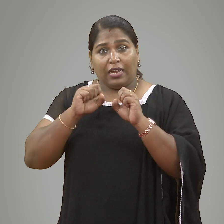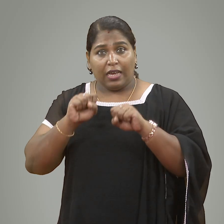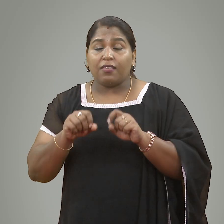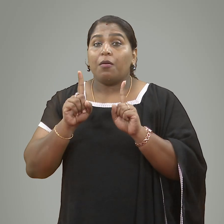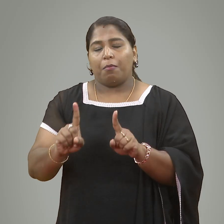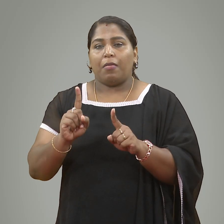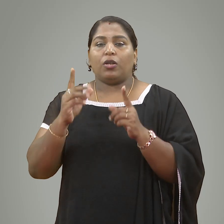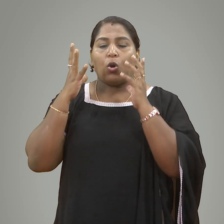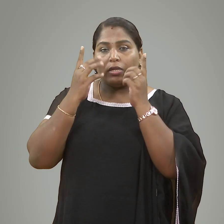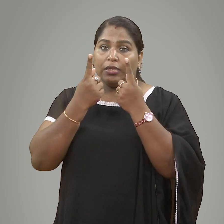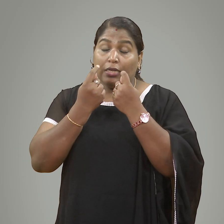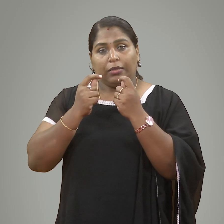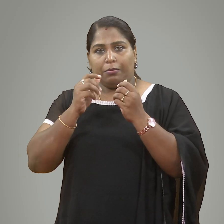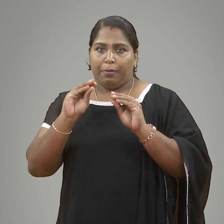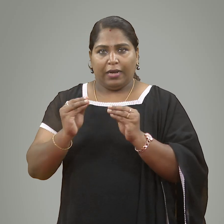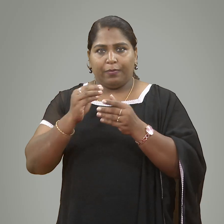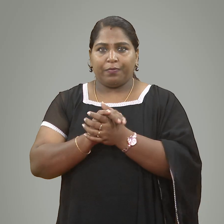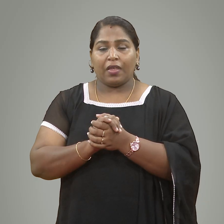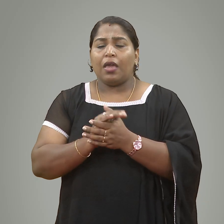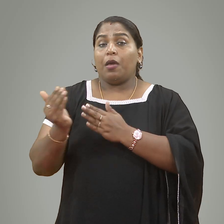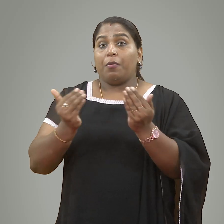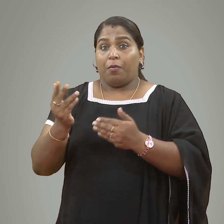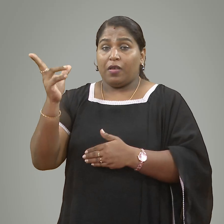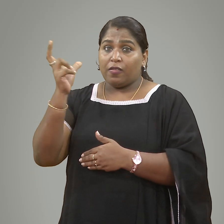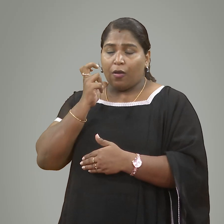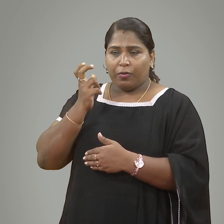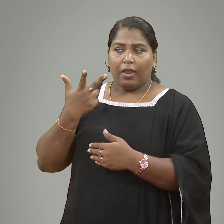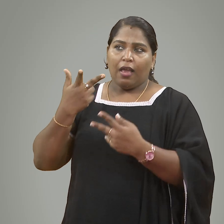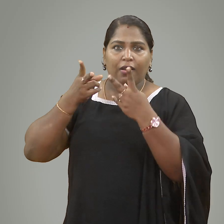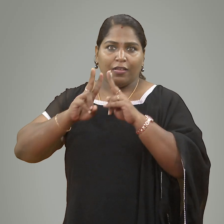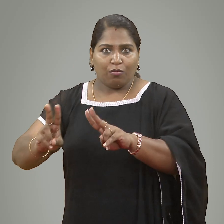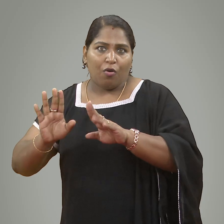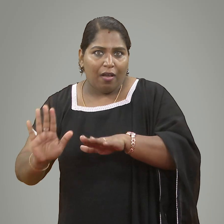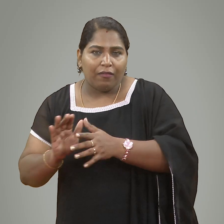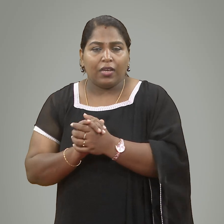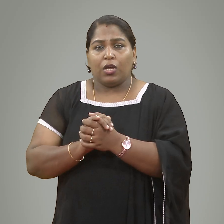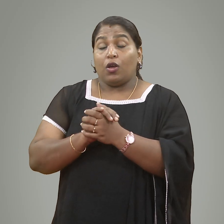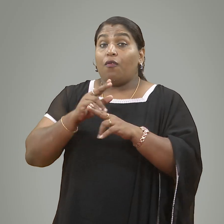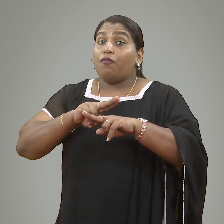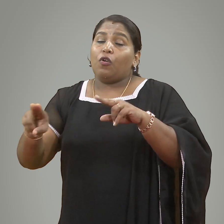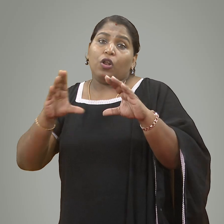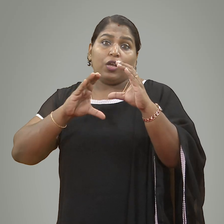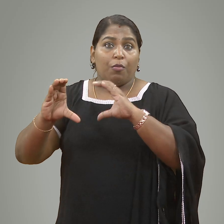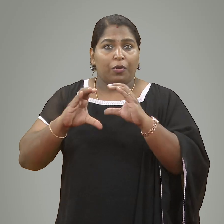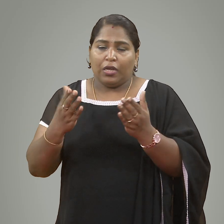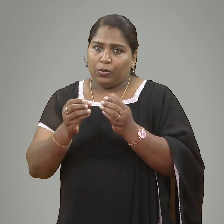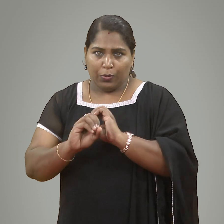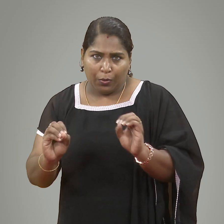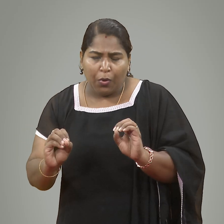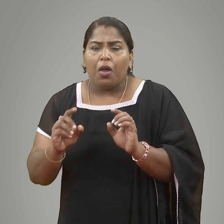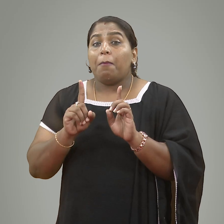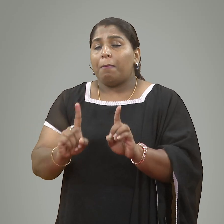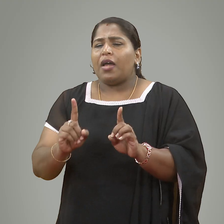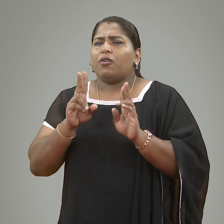ബുദ്ധിമുട്ടാണ്. പിന്നെ നമ്മൾക്ക് എടുക്കുന്നത് നല്ലതാണ്. നമുക്കറിയാമല്ലോ അവൻ ആ സൗണ്ടിന് റെസ്പോണ്ട് ചെയ്യുന്നുണ്ടോ. ഇപ്പം നമ്മൾ വേറെ ഫുൾ ബ്ലോൺ കോൺവെർസേഷൻ